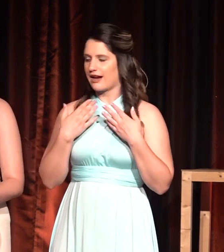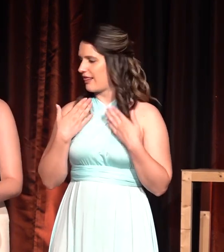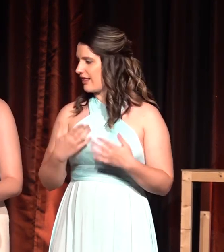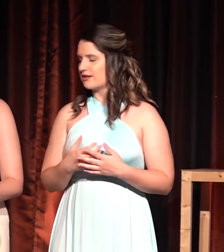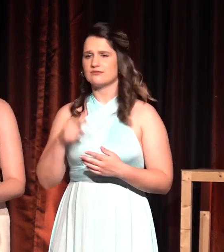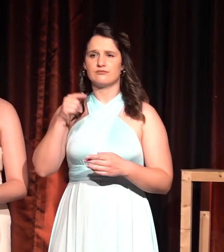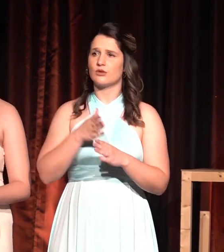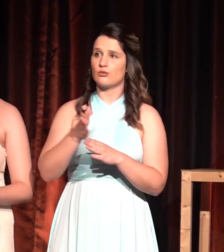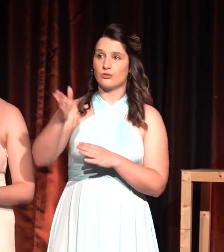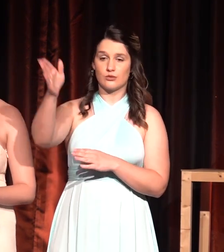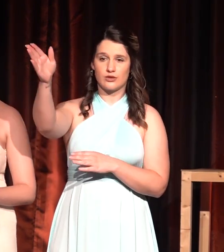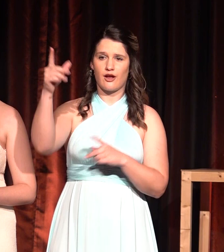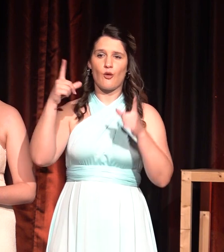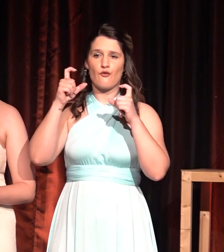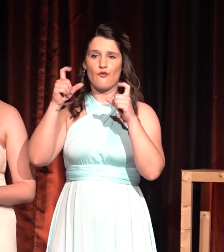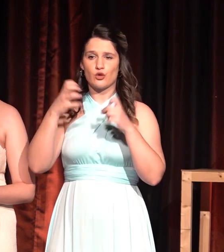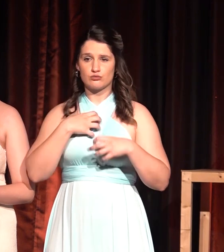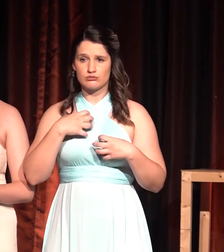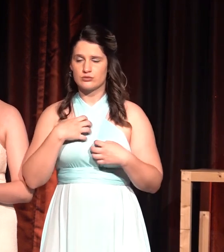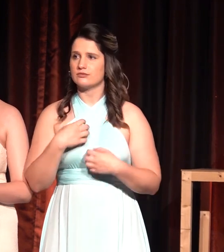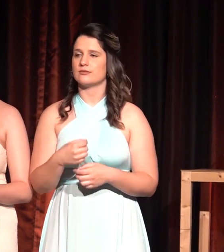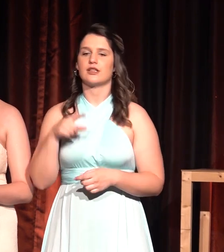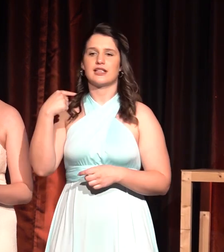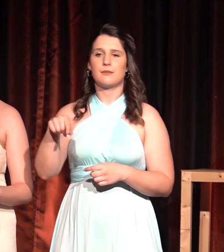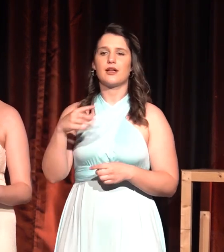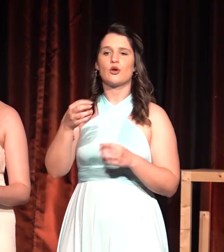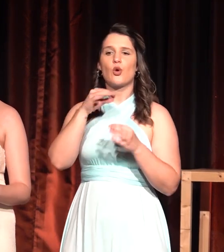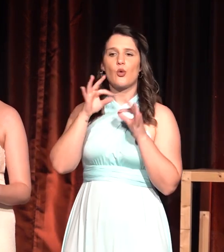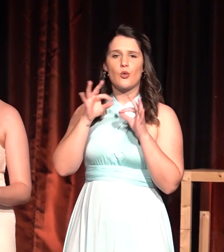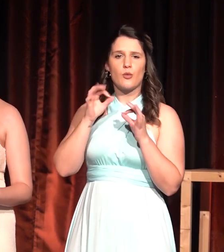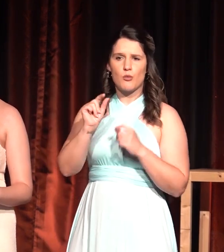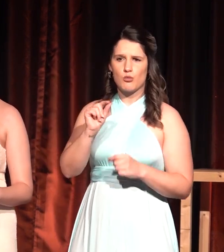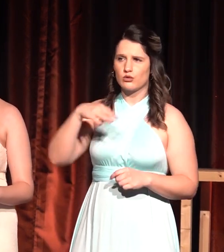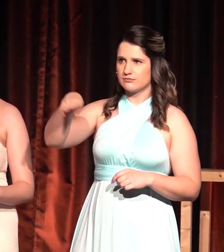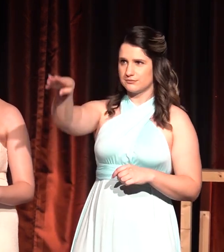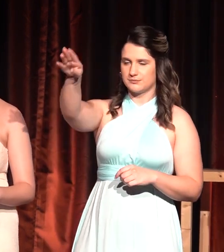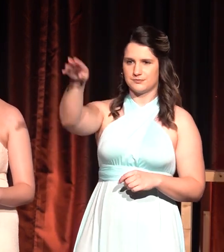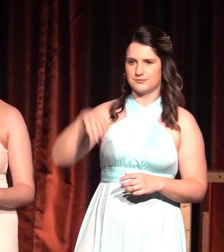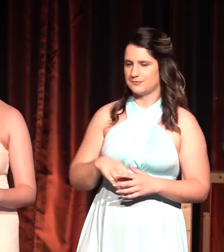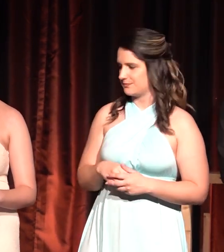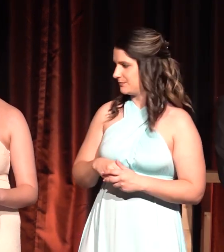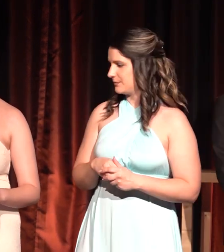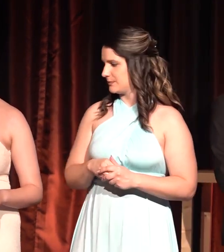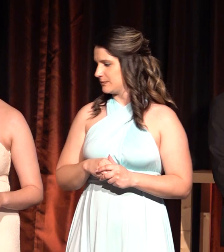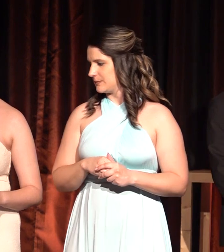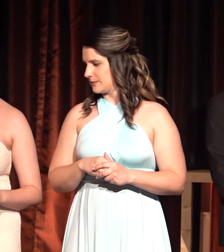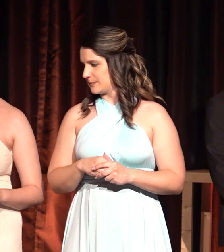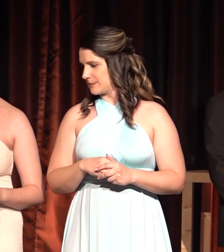Podeu anar cap a la sortida per fer fotos al fotocall i gaudir del petit refrigeri que ens han preparat. Recordeu